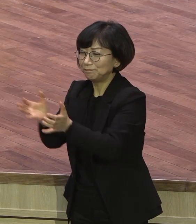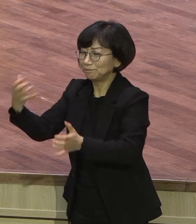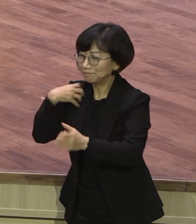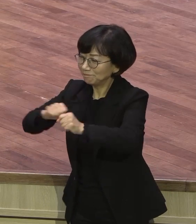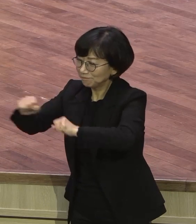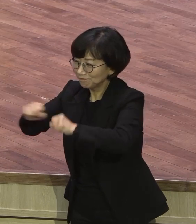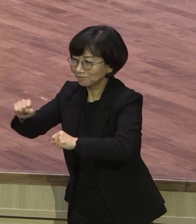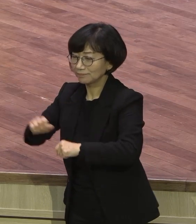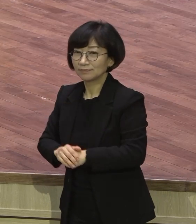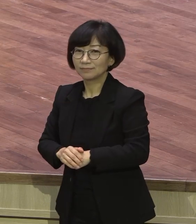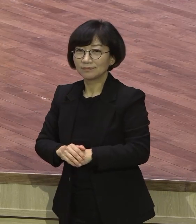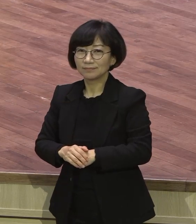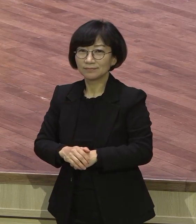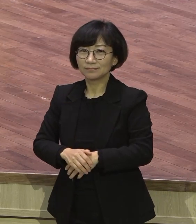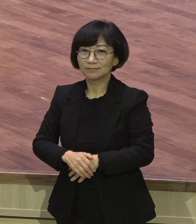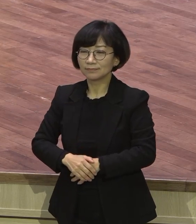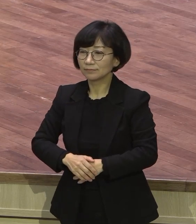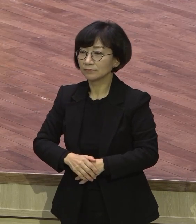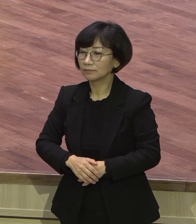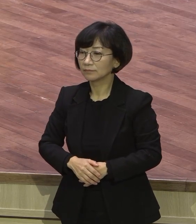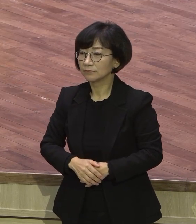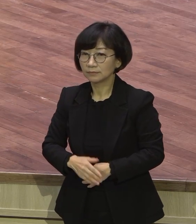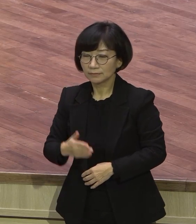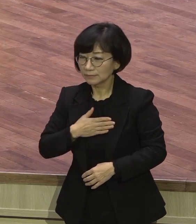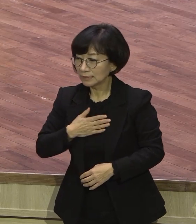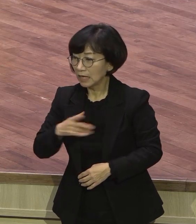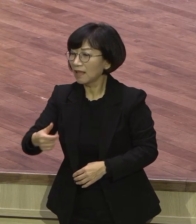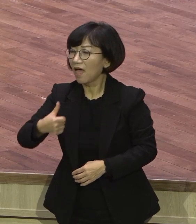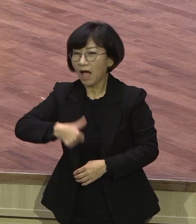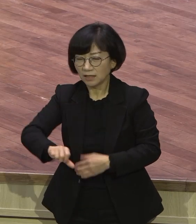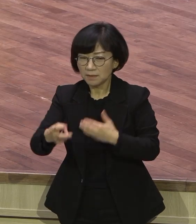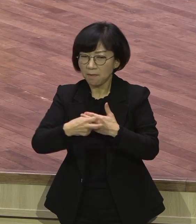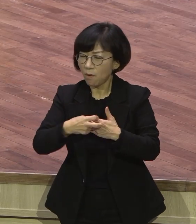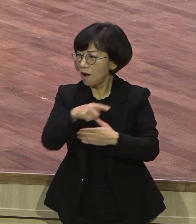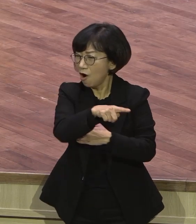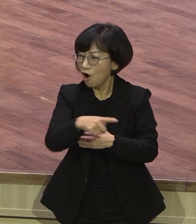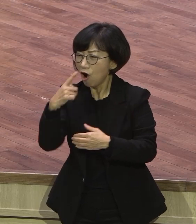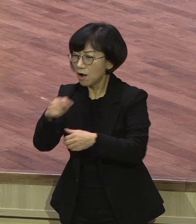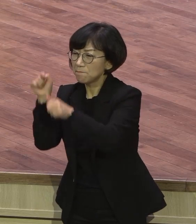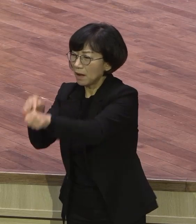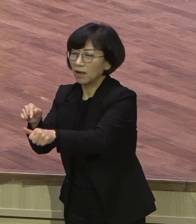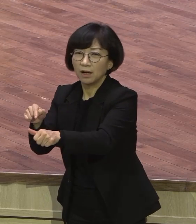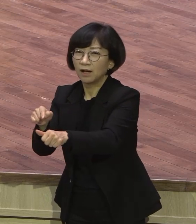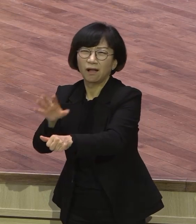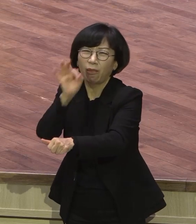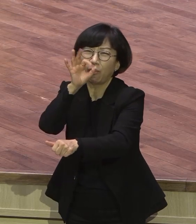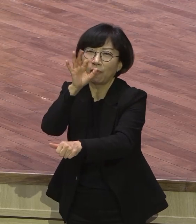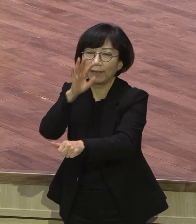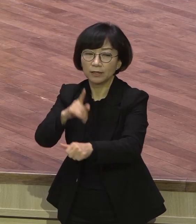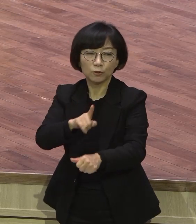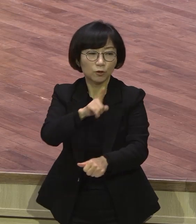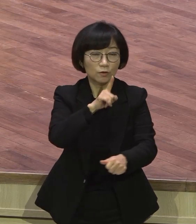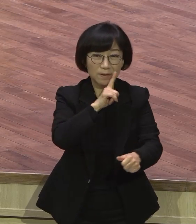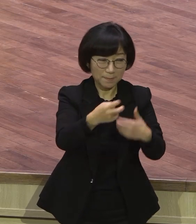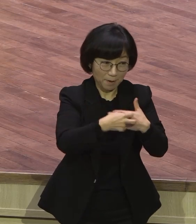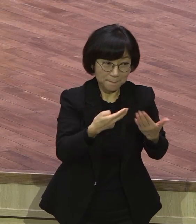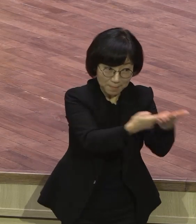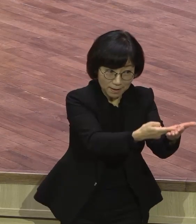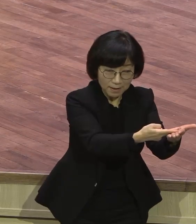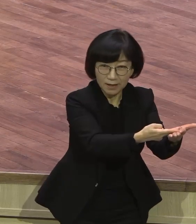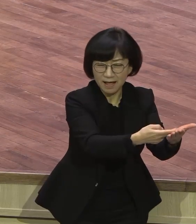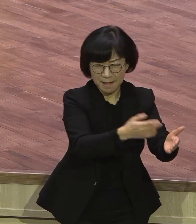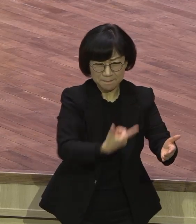병원 교통사고 나서 병원에 입원해서 누구 식을 수 있잖아 나 그 그릇 하나님 앞에 그거 못했어 빨리 가서 입원시켜 놓고 나는 바로